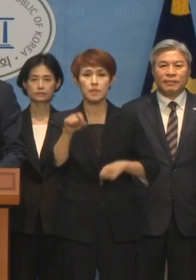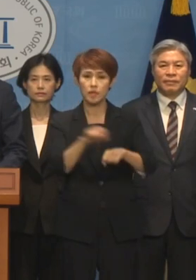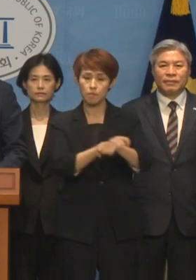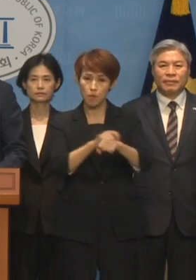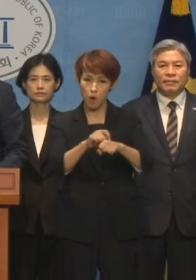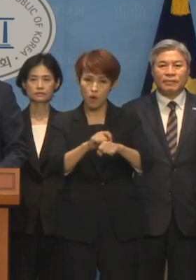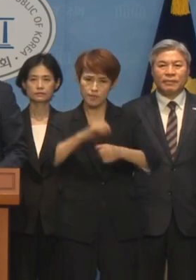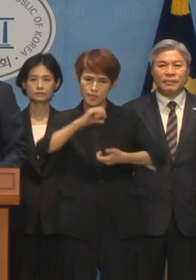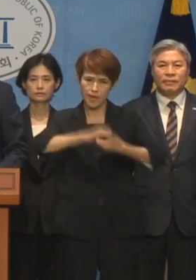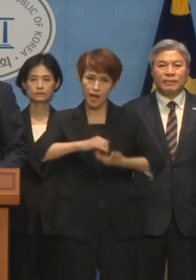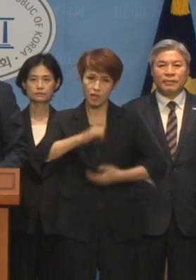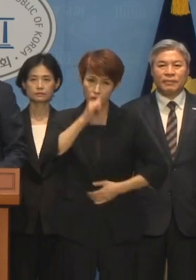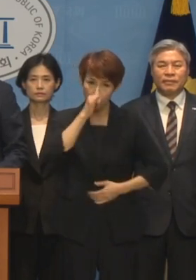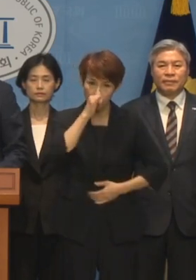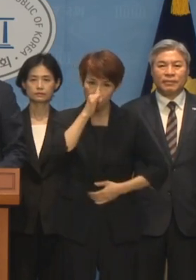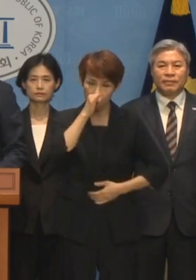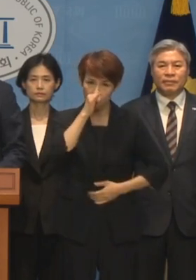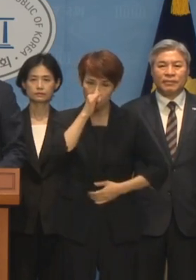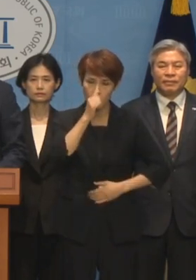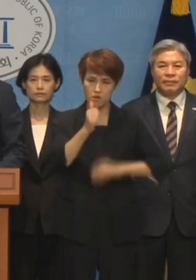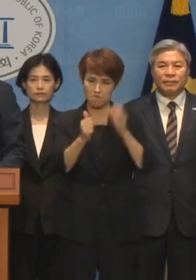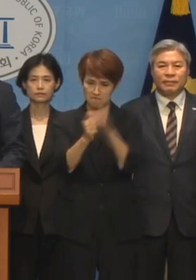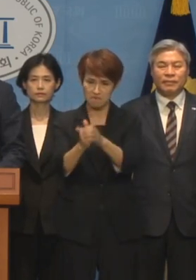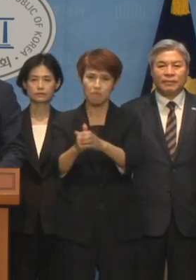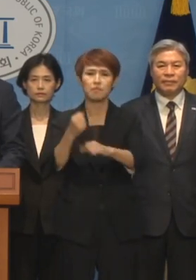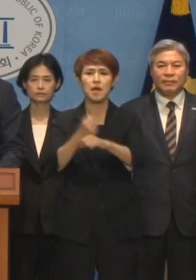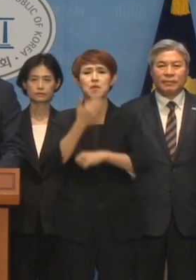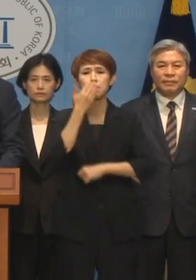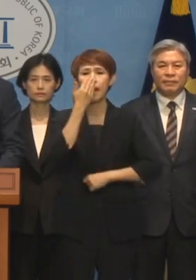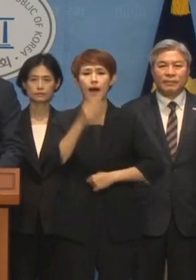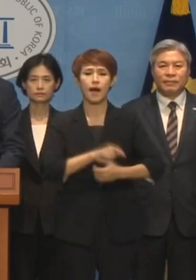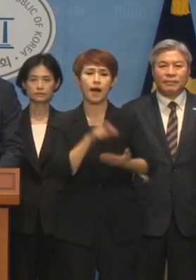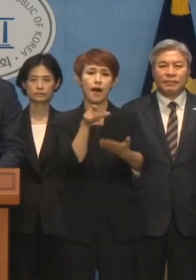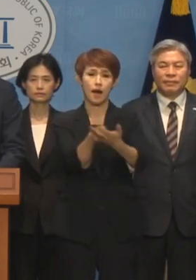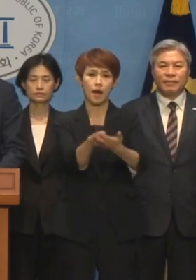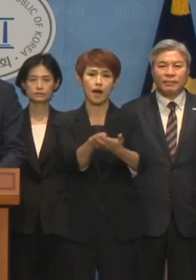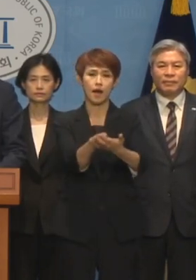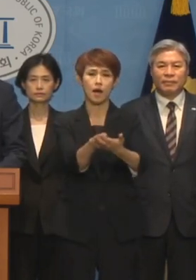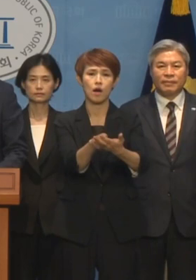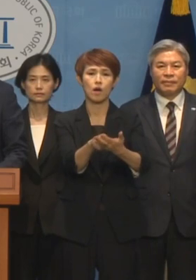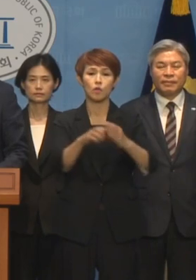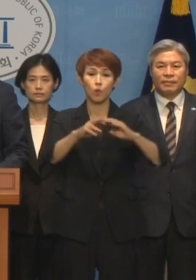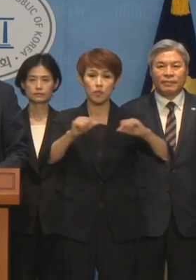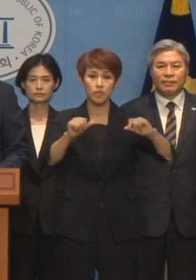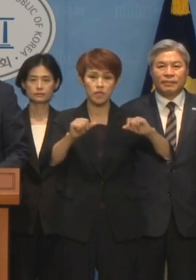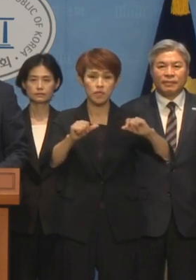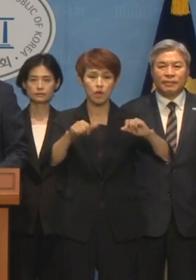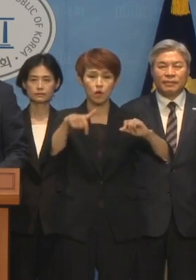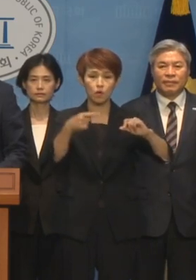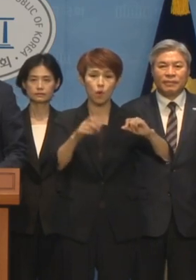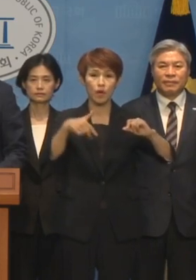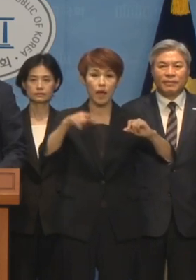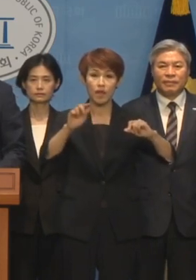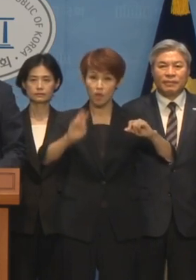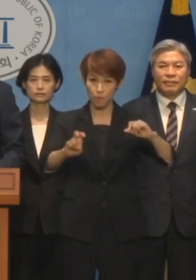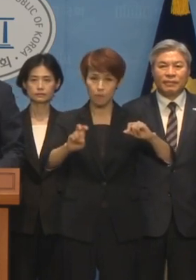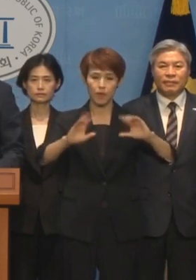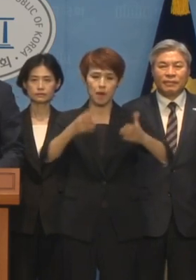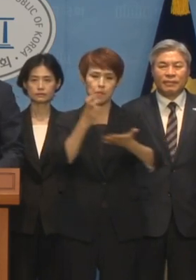하거나 의무를 부과할 수 있다라고 토지 공개념의 내용을 헌법에 분명히 할 필요가